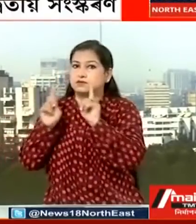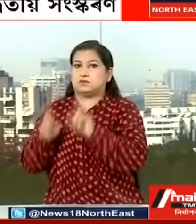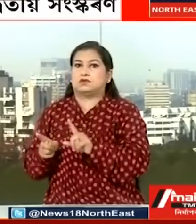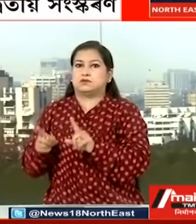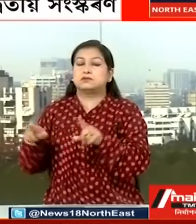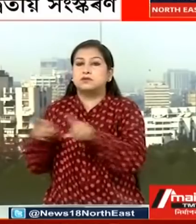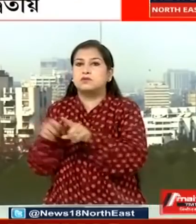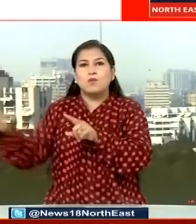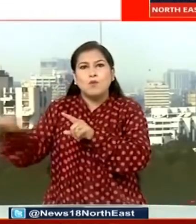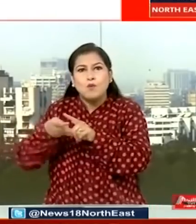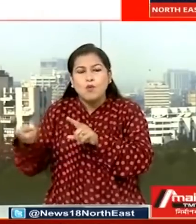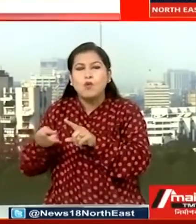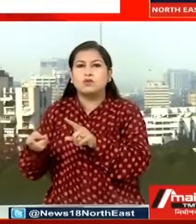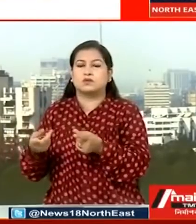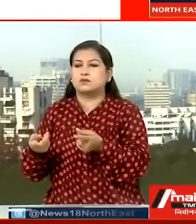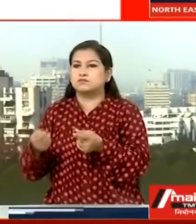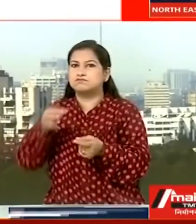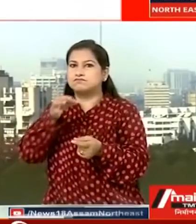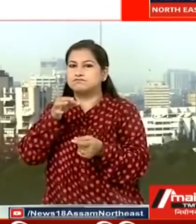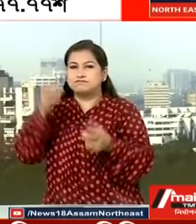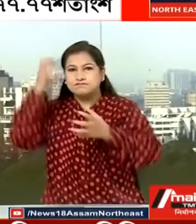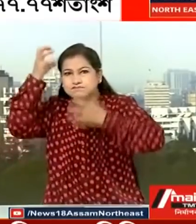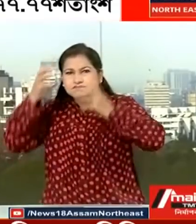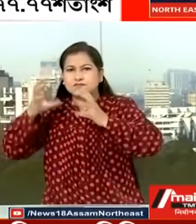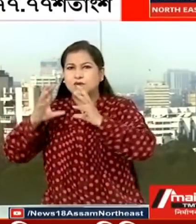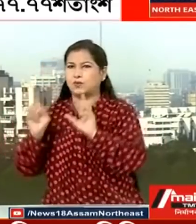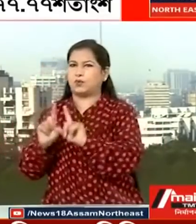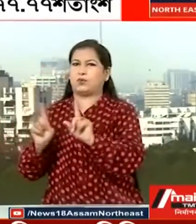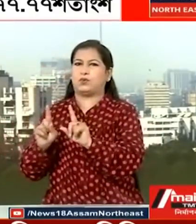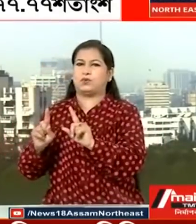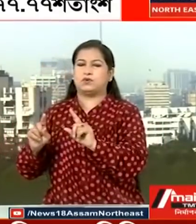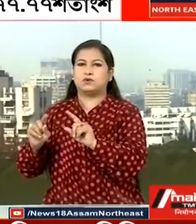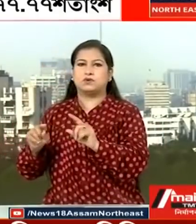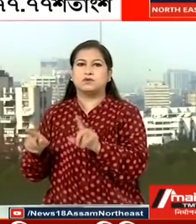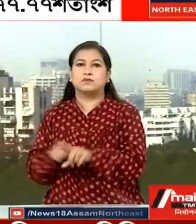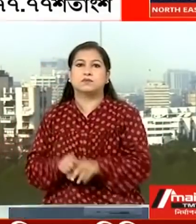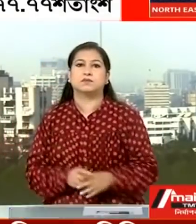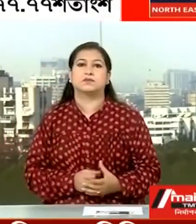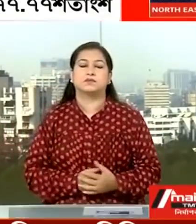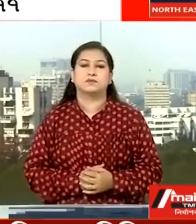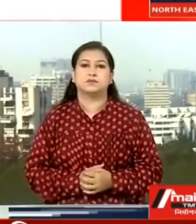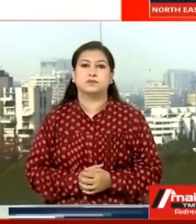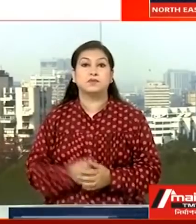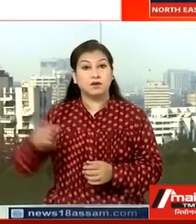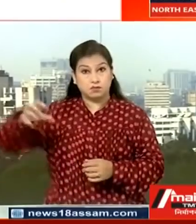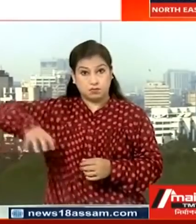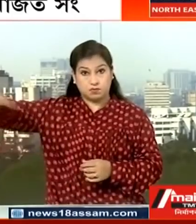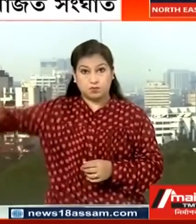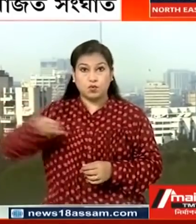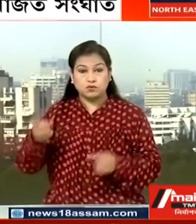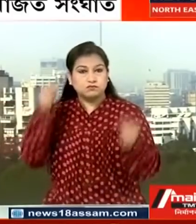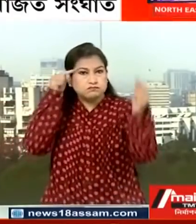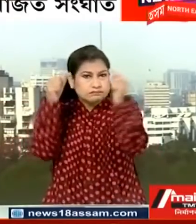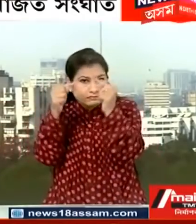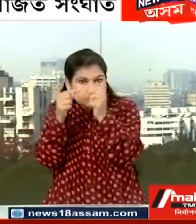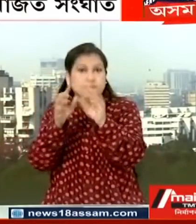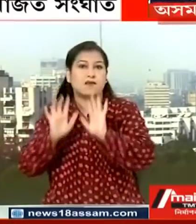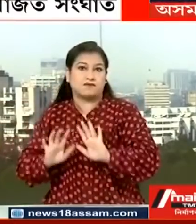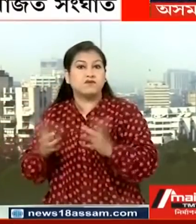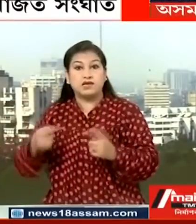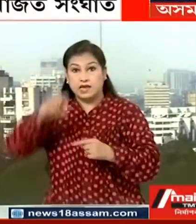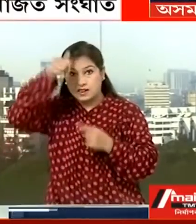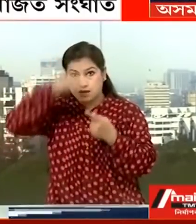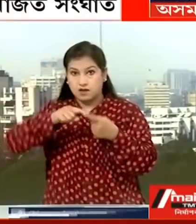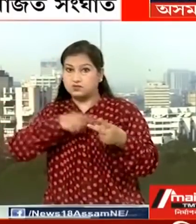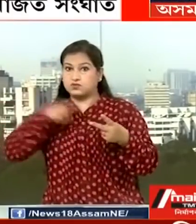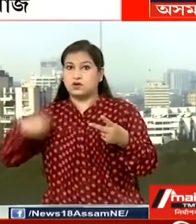हो और दोनों पक्ष ऐसी कार्रवाई से बचें जो तनाव को बढ़ा सकती है। दोनों पक्ष इस बात पर सहमत हुए कि भारत